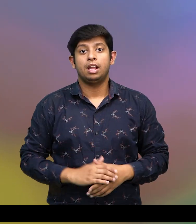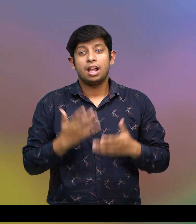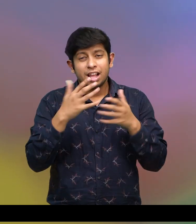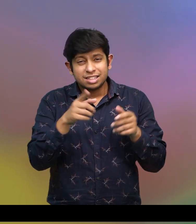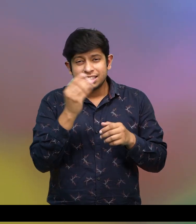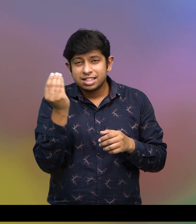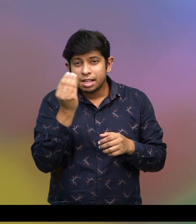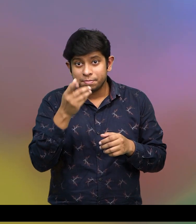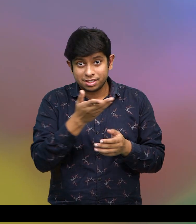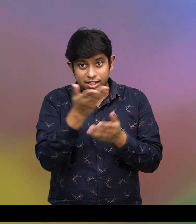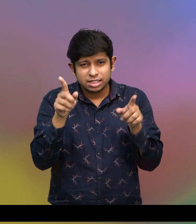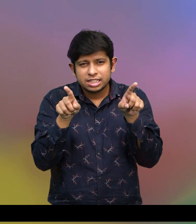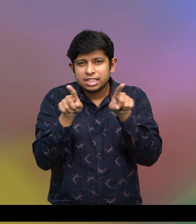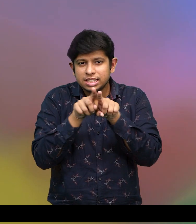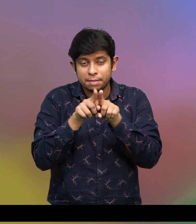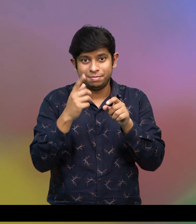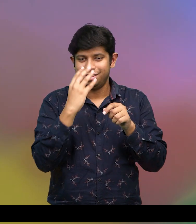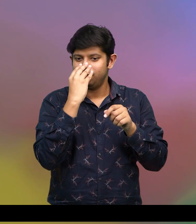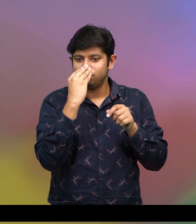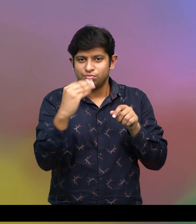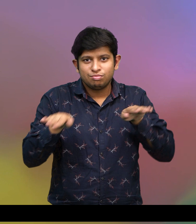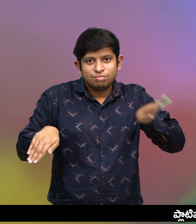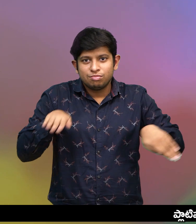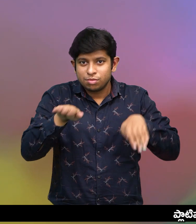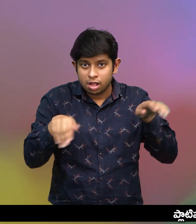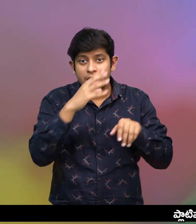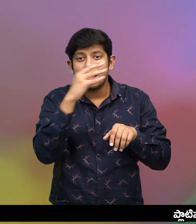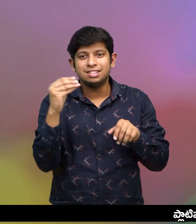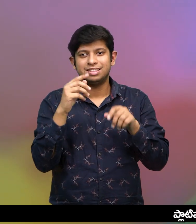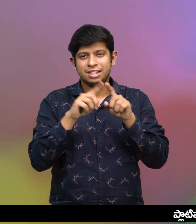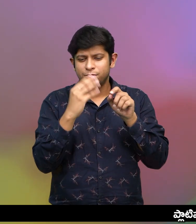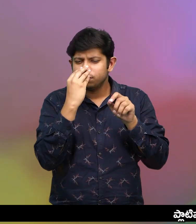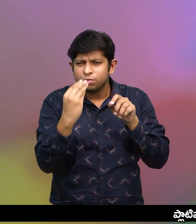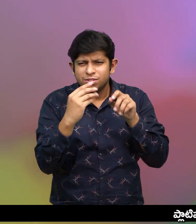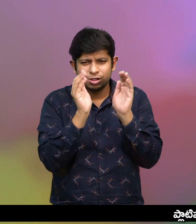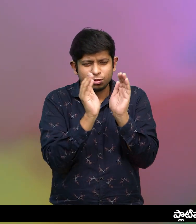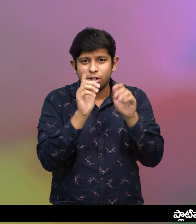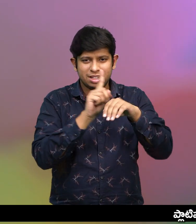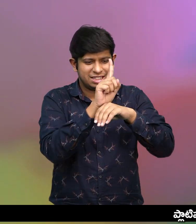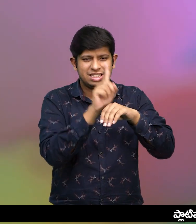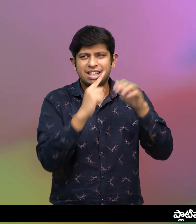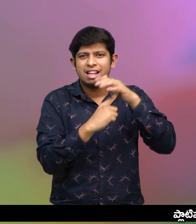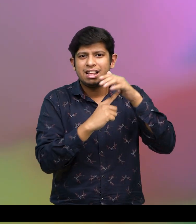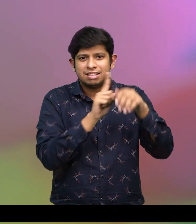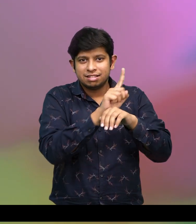5 అయితే వాటిలో కొన్ని ప్లాటిపస్ మరియు ఎకిడ్నా వంటివి గుడ్లు